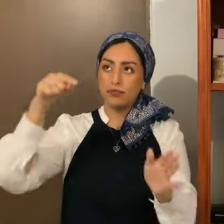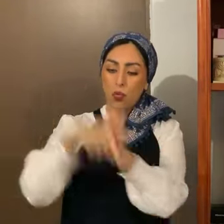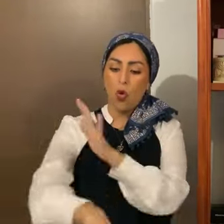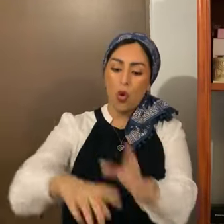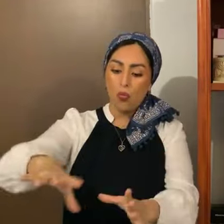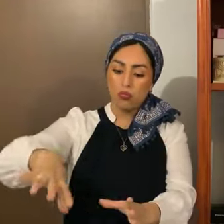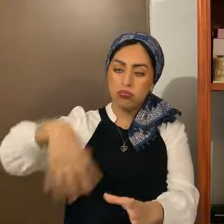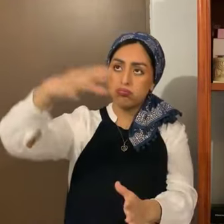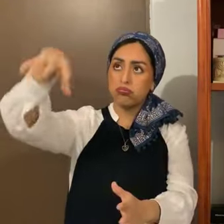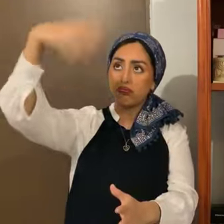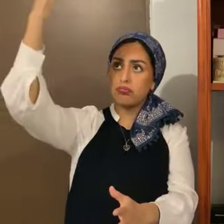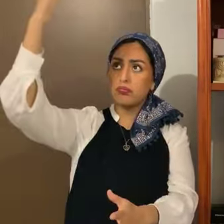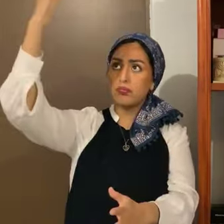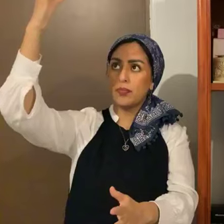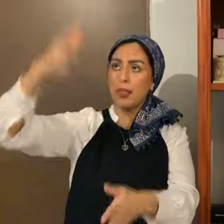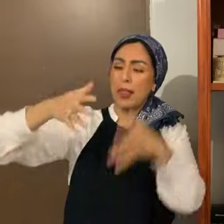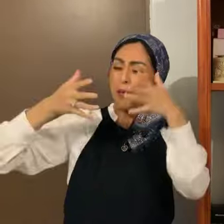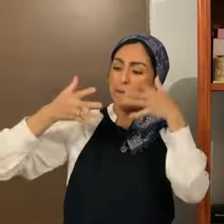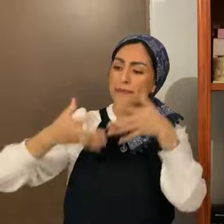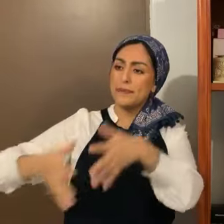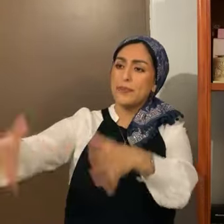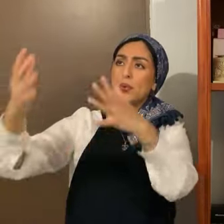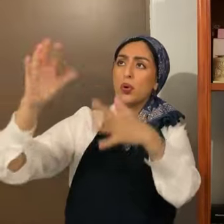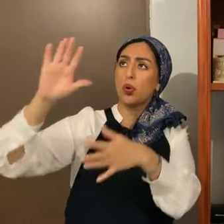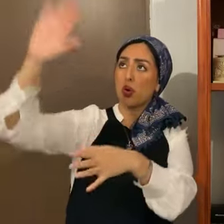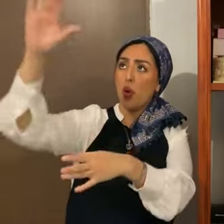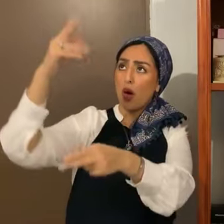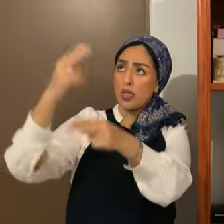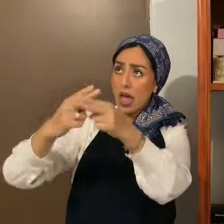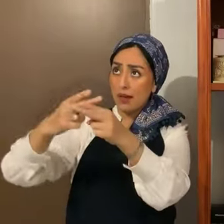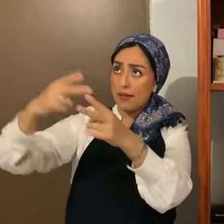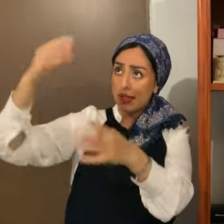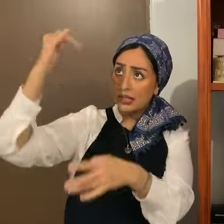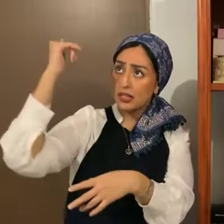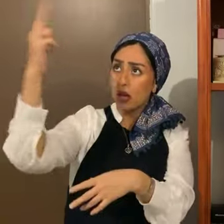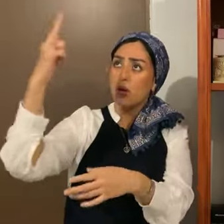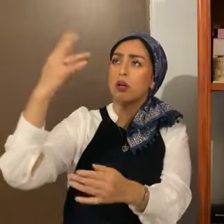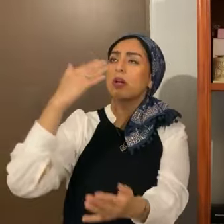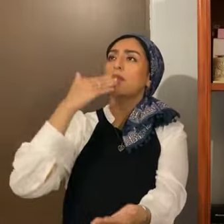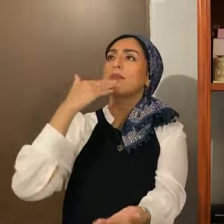ti, exaltaré tu nombre, oh Yahweh, porque es